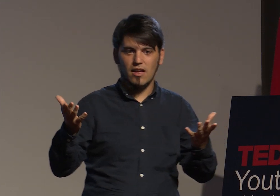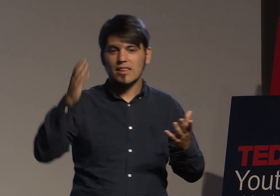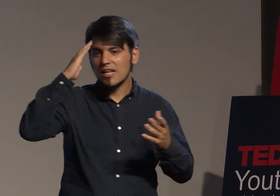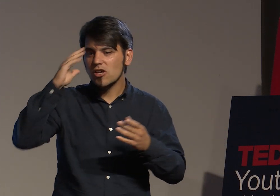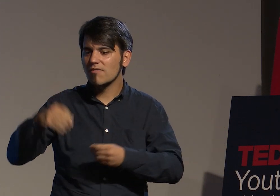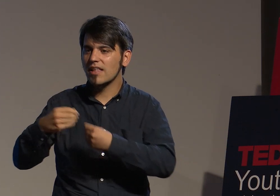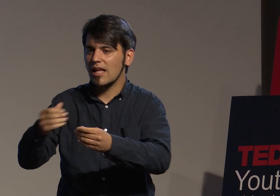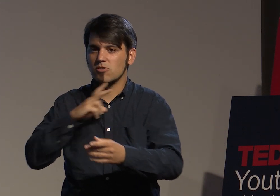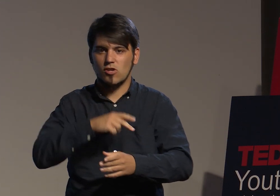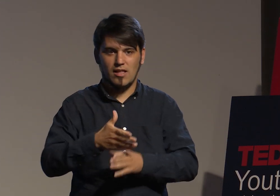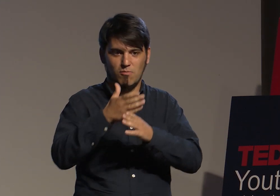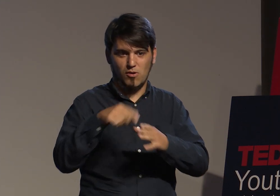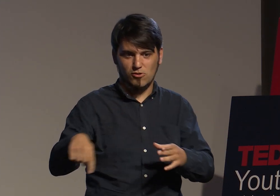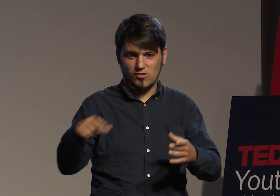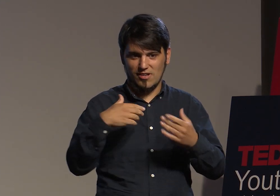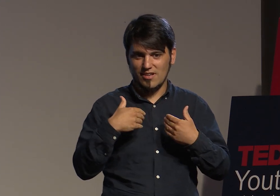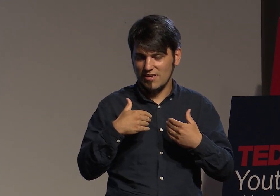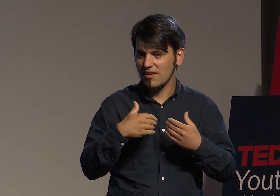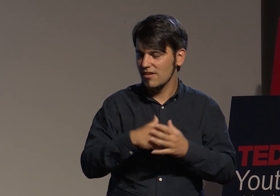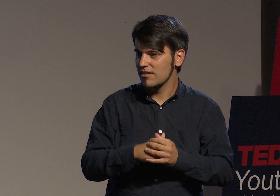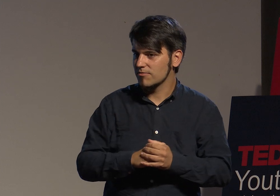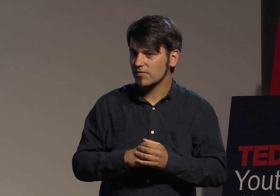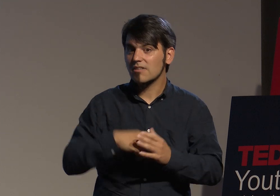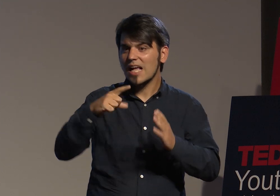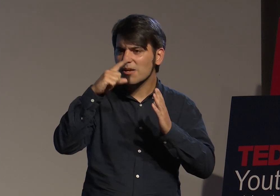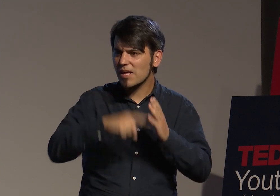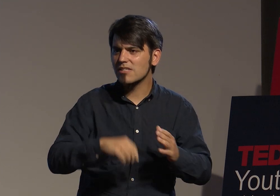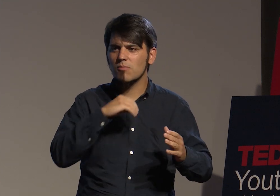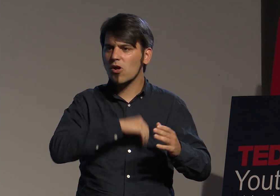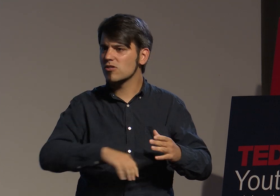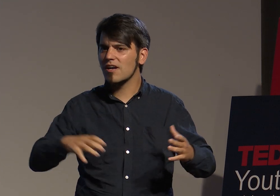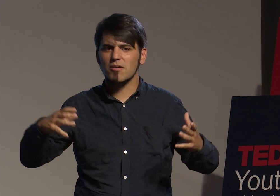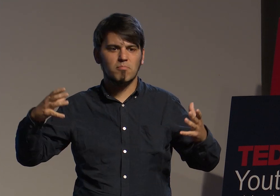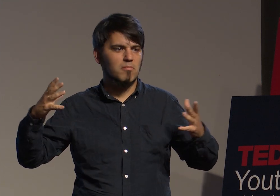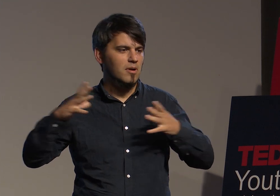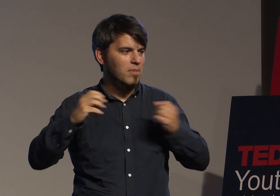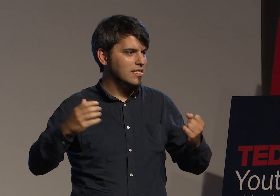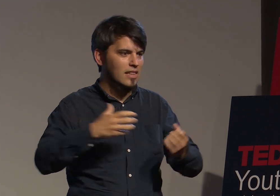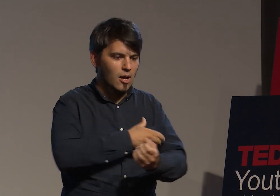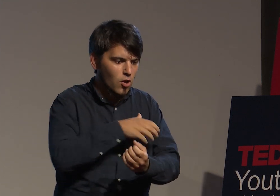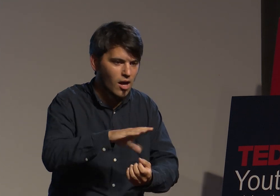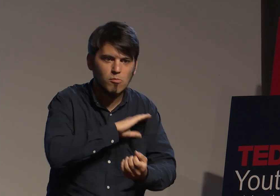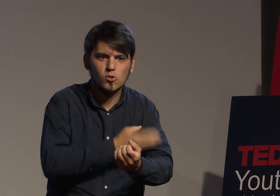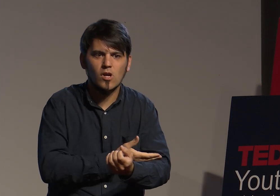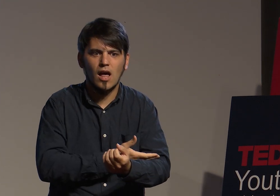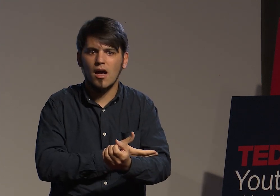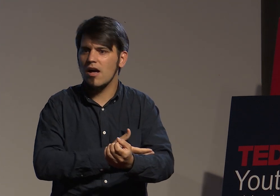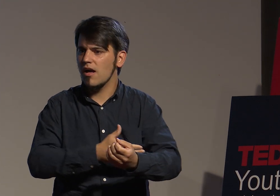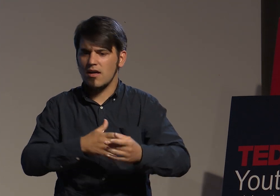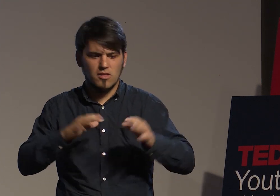Почнах да получавам социална помощ. Всеки месец получавах, без да полагам каквито да е било усилия,